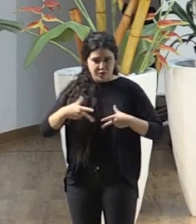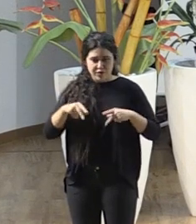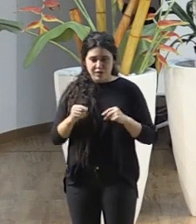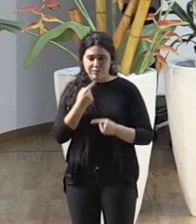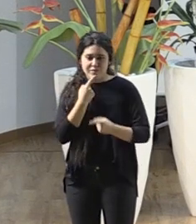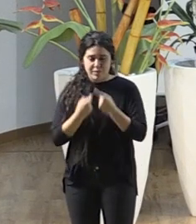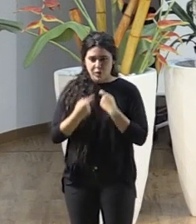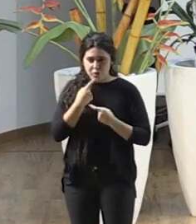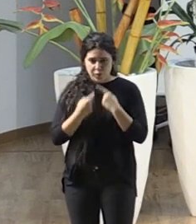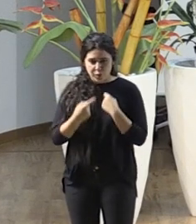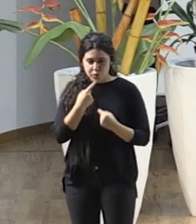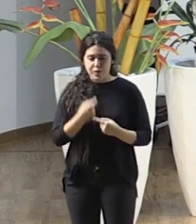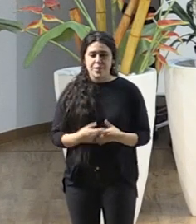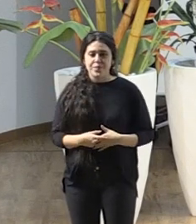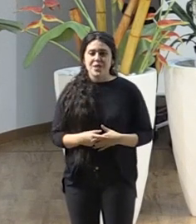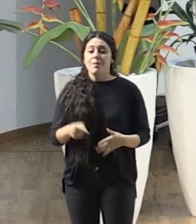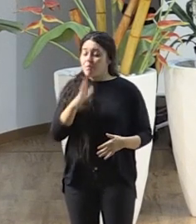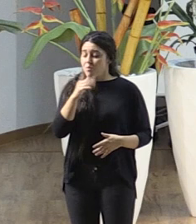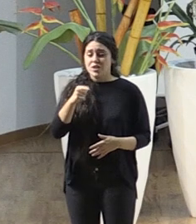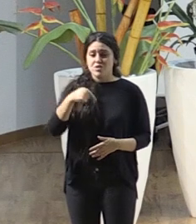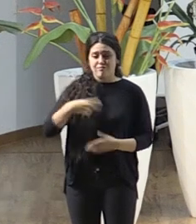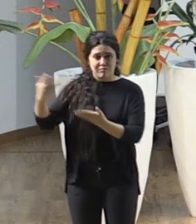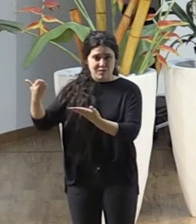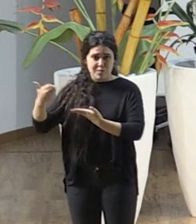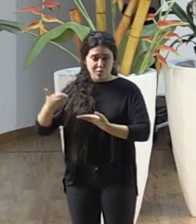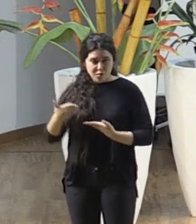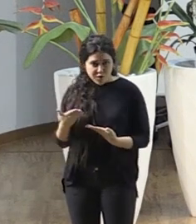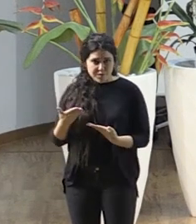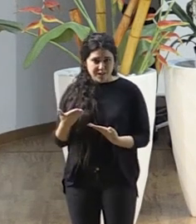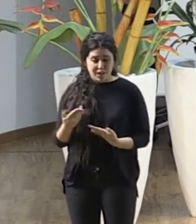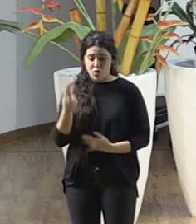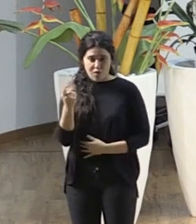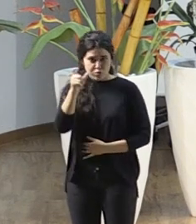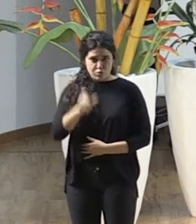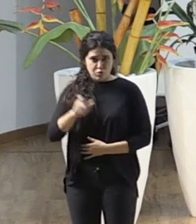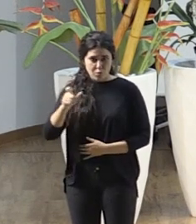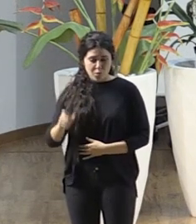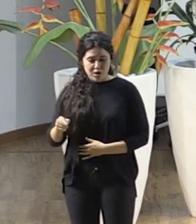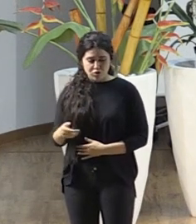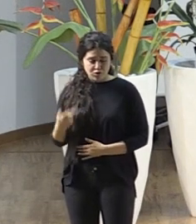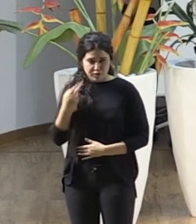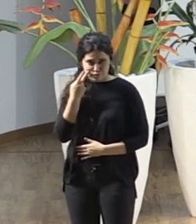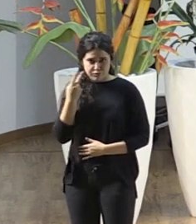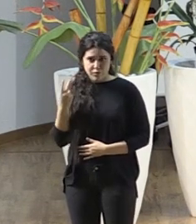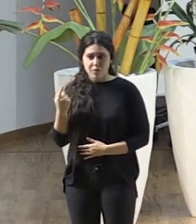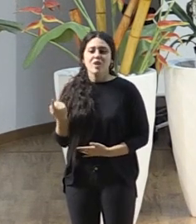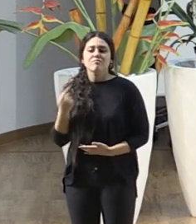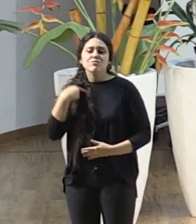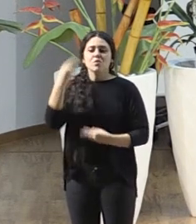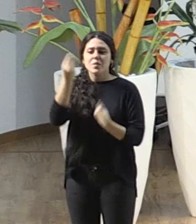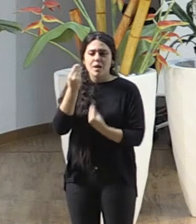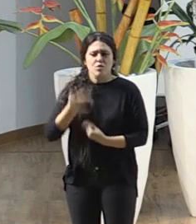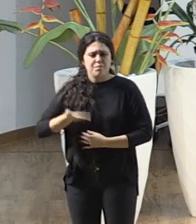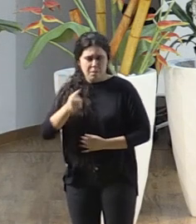inquietudes, es por lo que hemos invitado a dos personas que nos parecían pues, muy